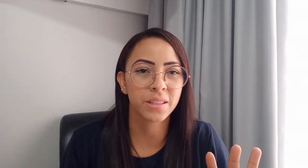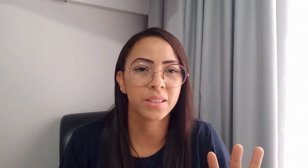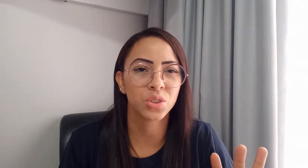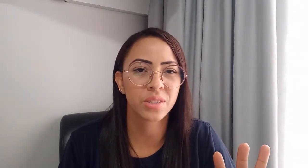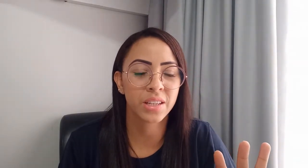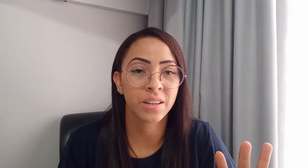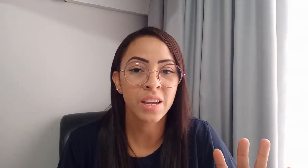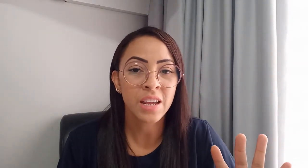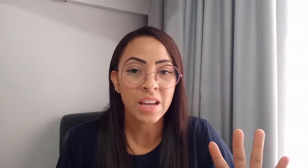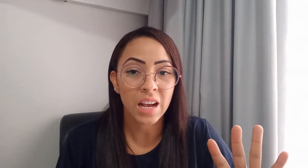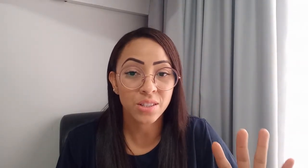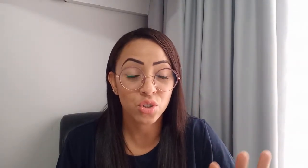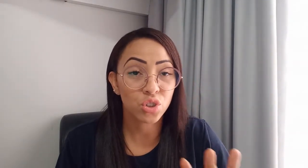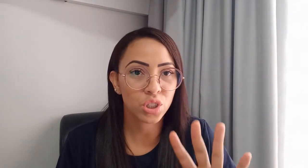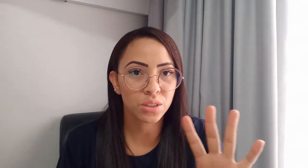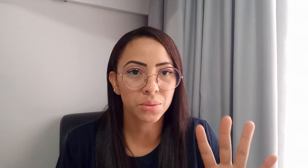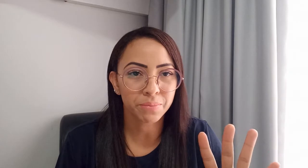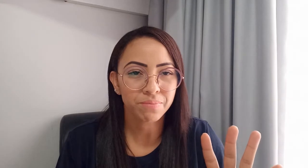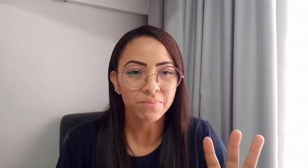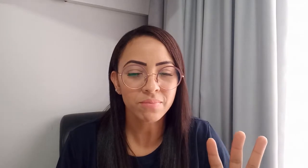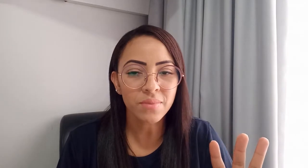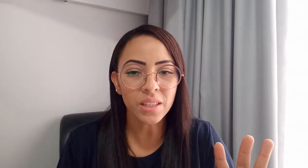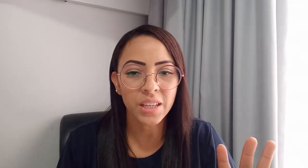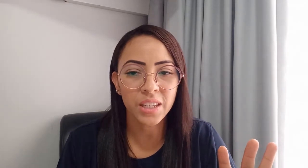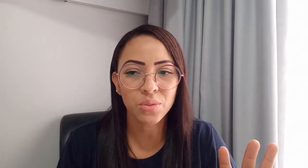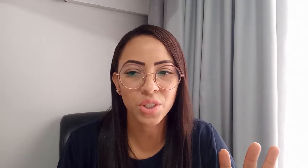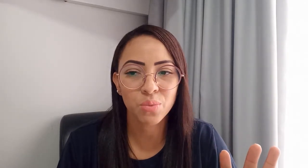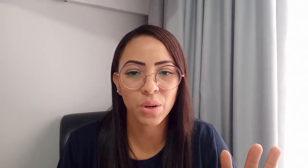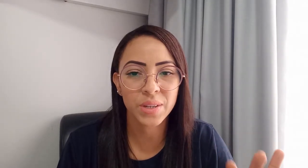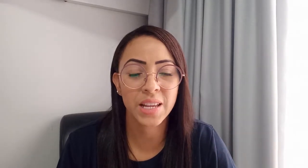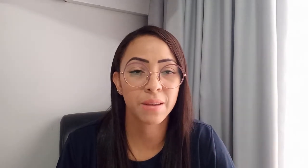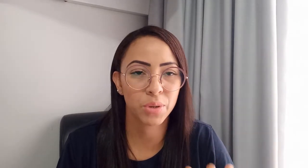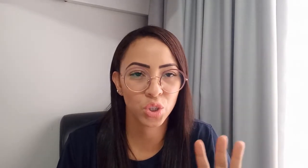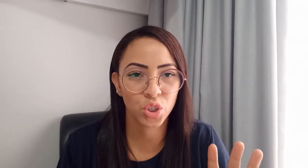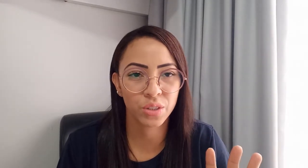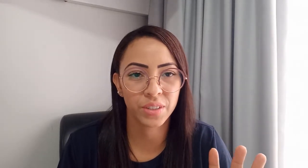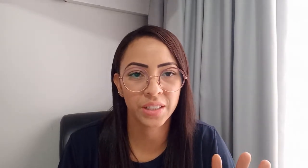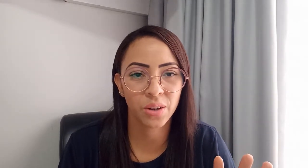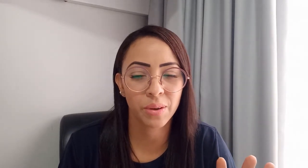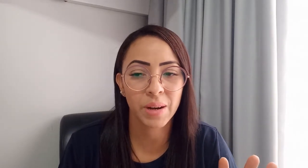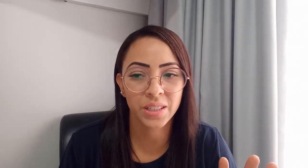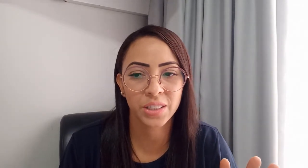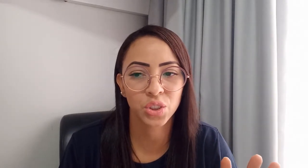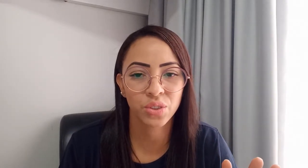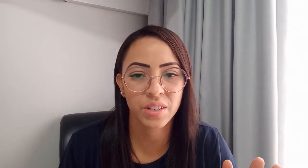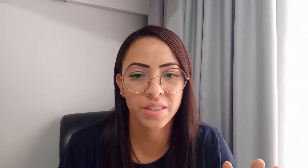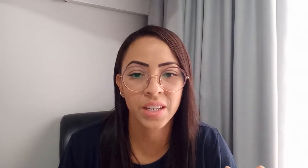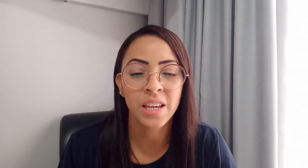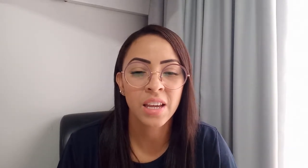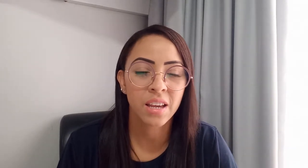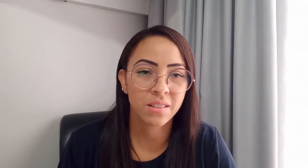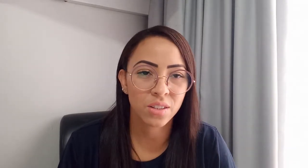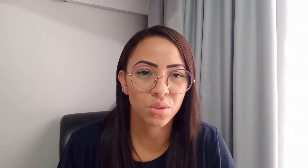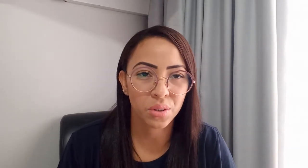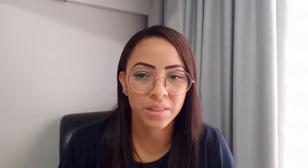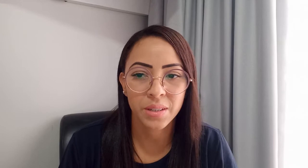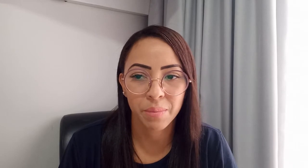de ser assistido, né? Que não seja uma coisa repetitiva. Então é bacana a gente fazer essas trocas também